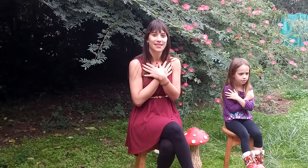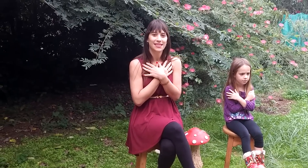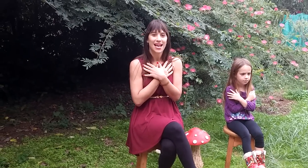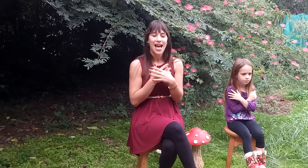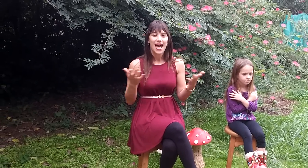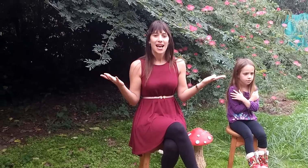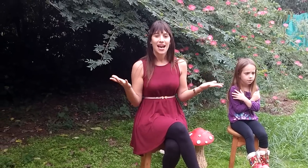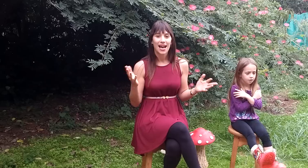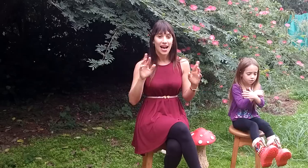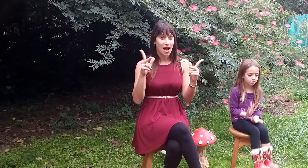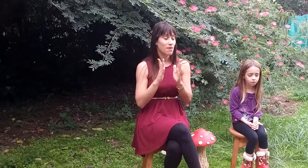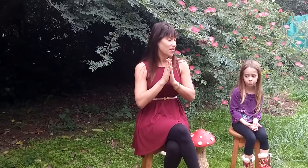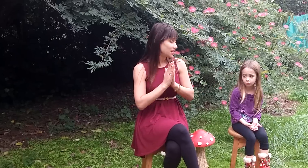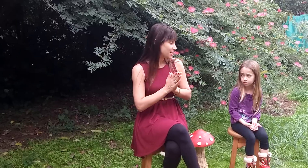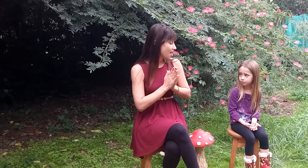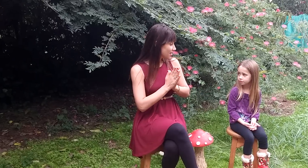להתאהב? רק בבקשה